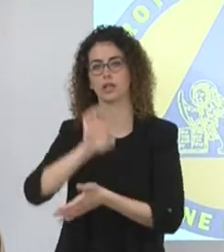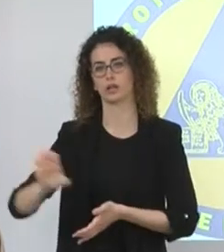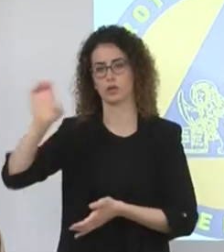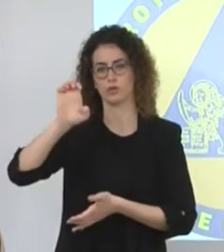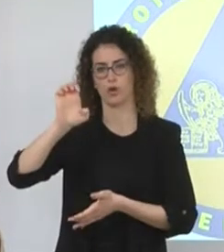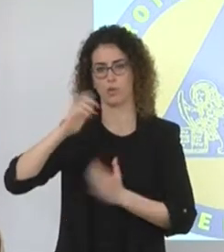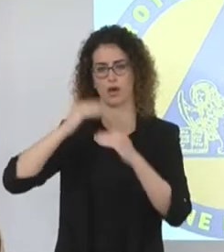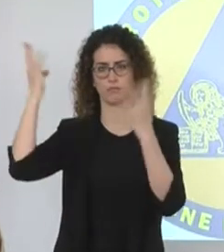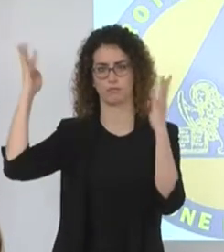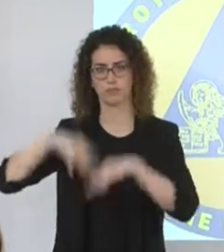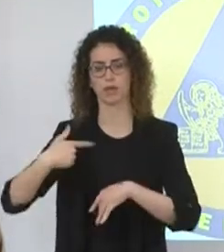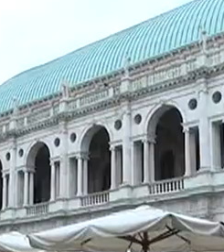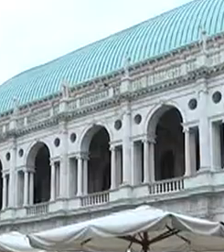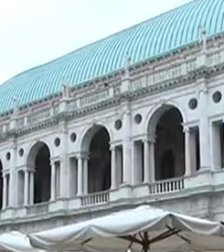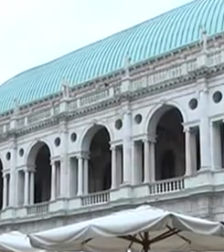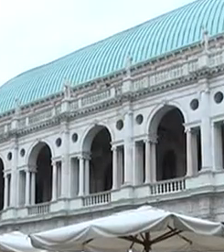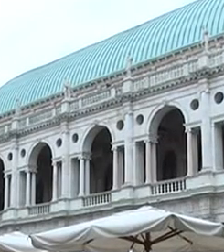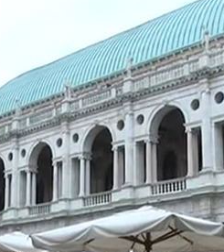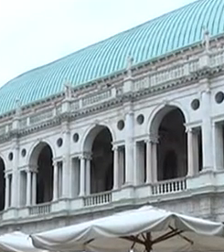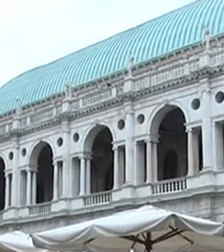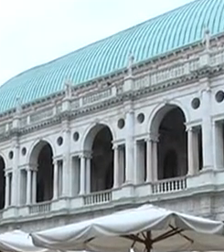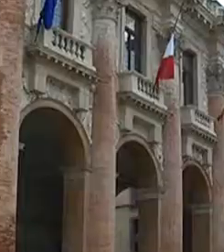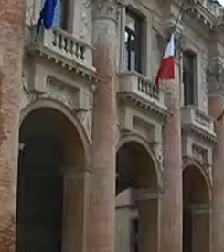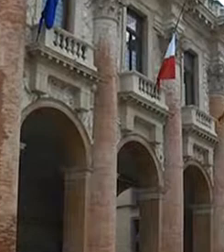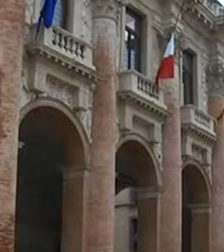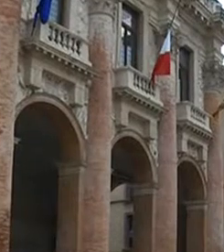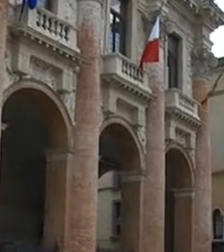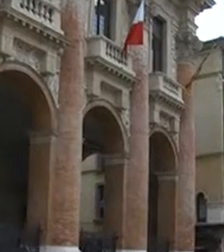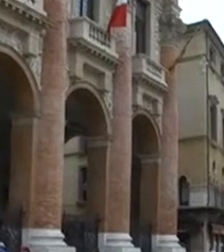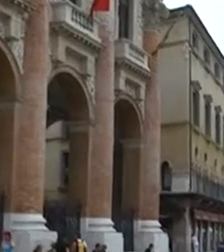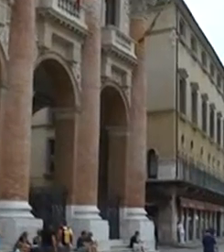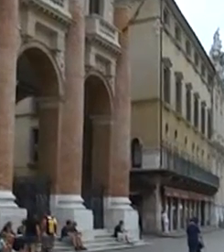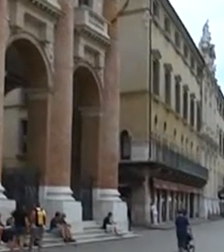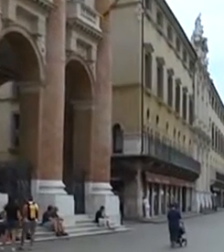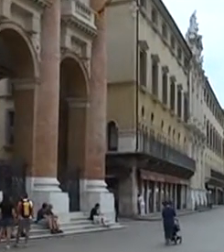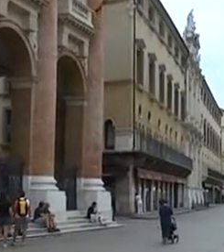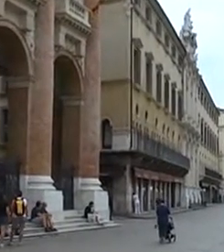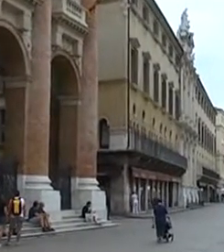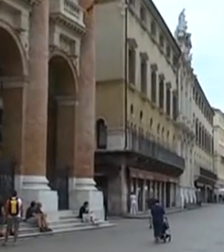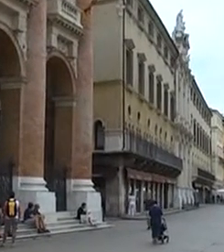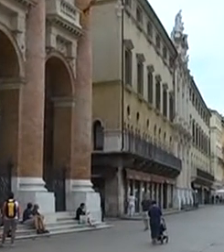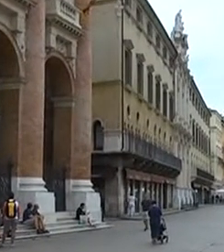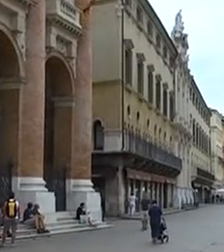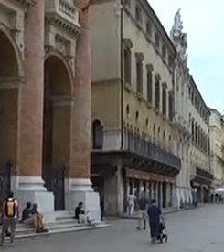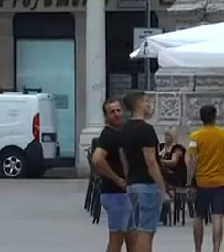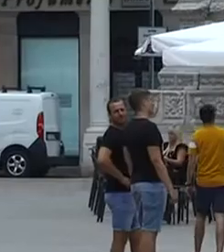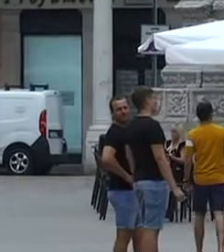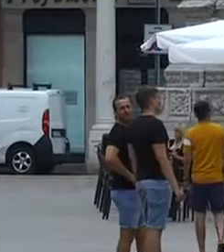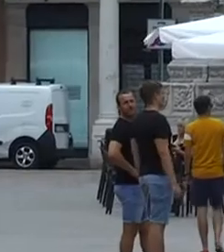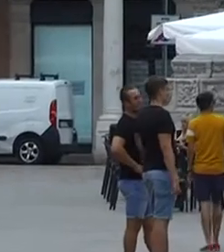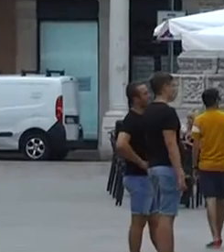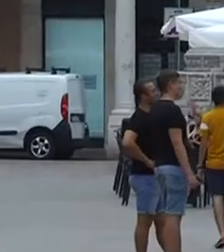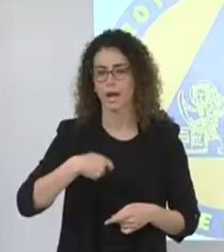libero mercato perché i vaccini ci sono dei vaccini alla ripartenza la riapertura in fase di studio ma gli occhi sono tutti puntati sul turismo